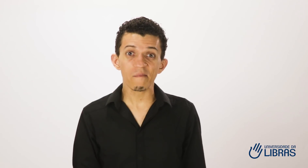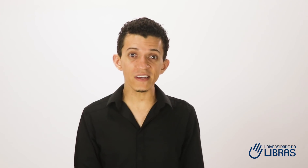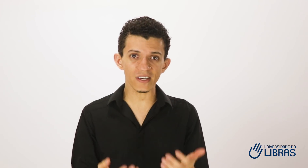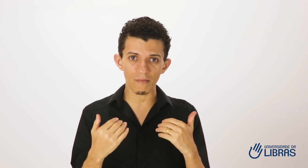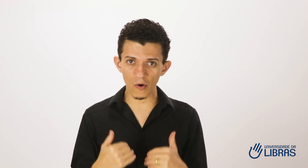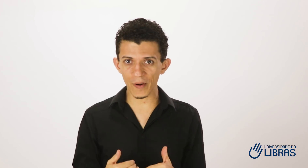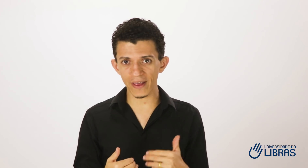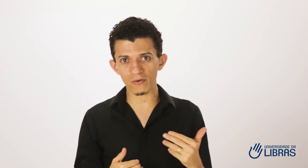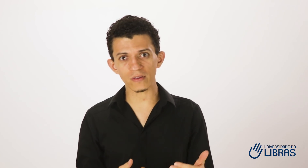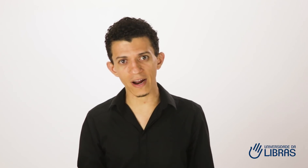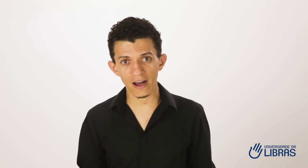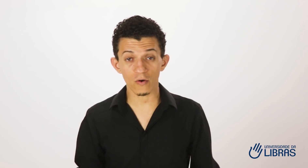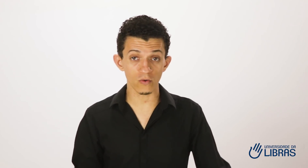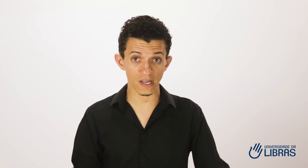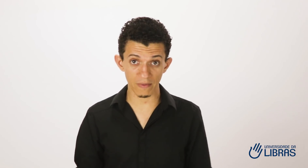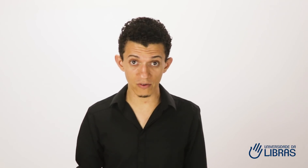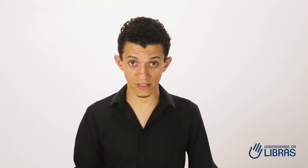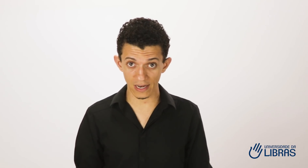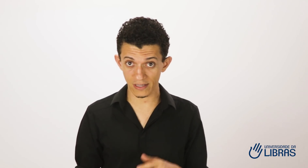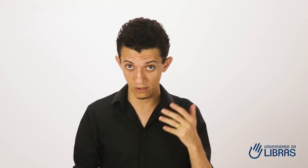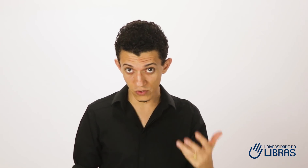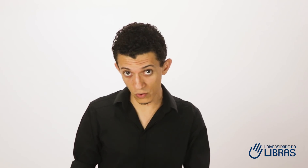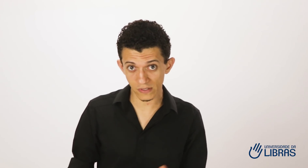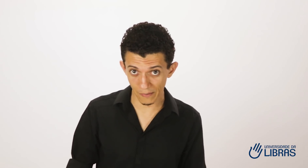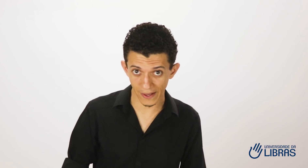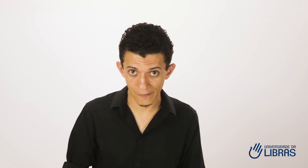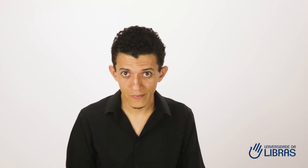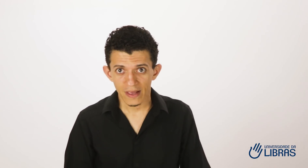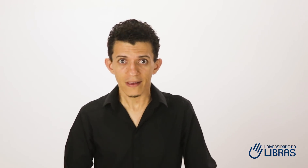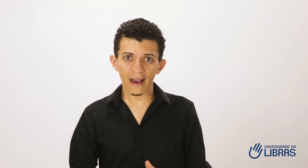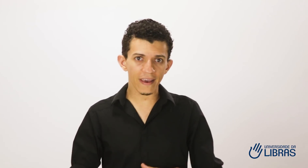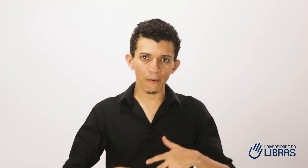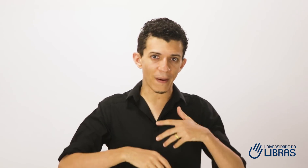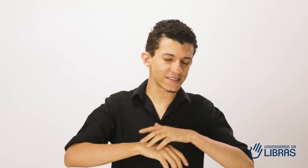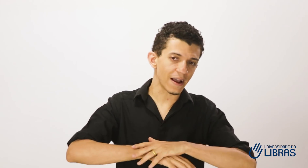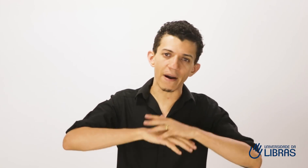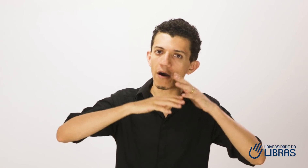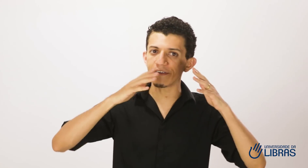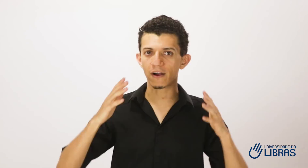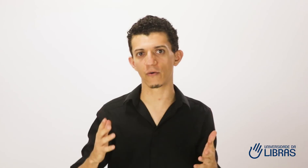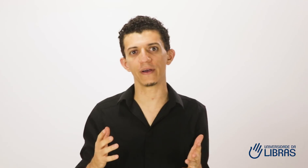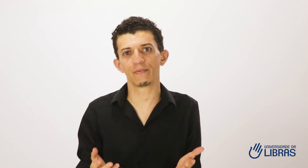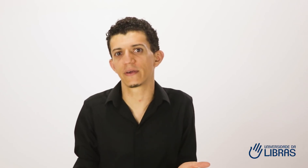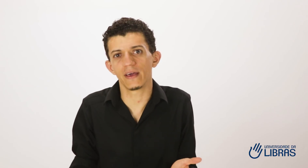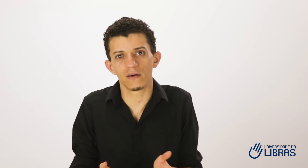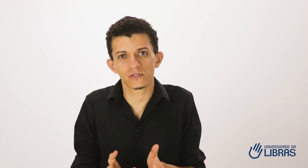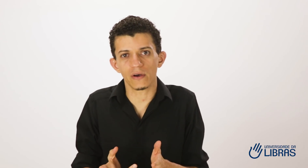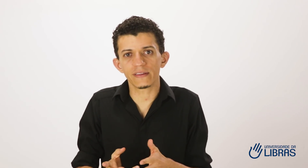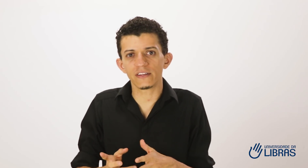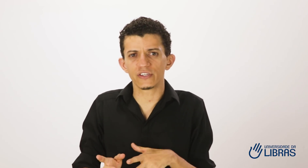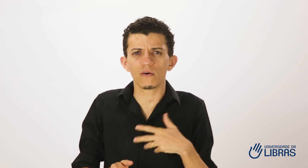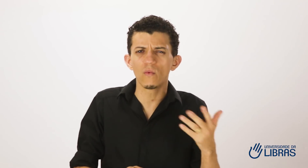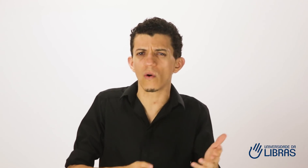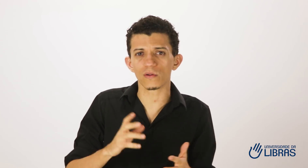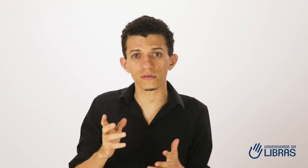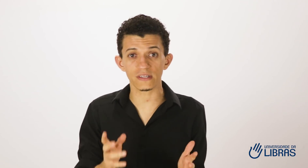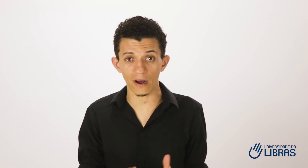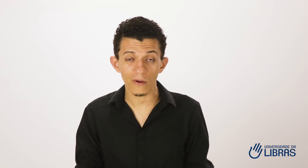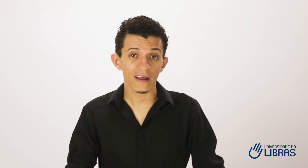me chamou para encontrar com os amigos dele que são surdos também. E aí eu passei a maior vergonha, porque eu só entendia um ou outro sinal